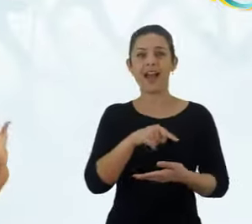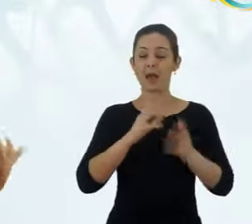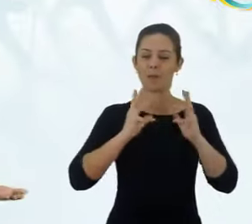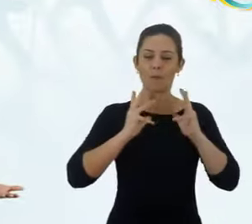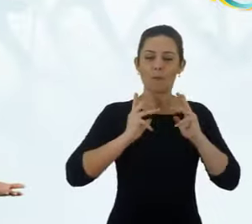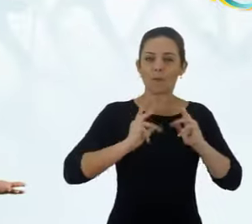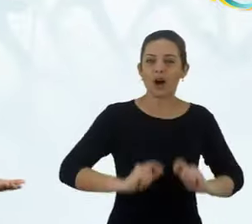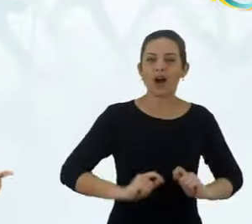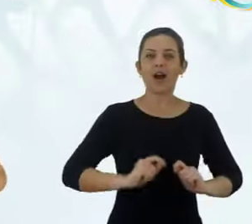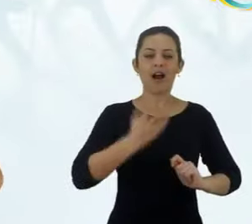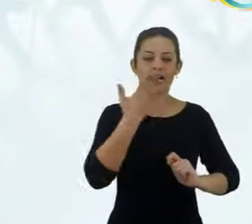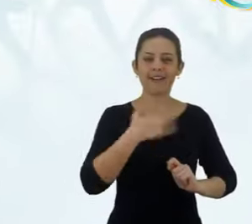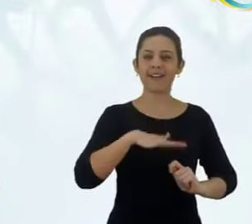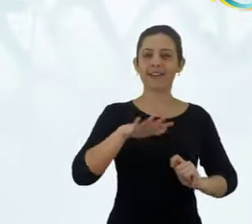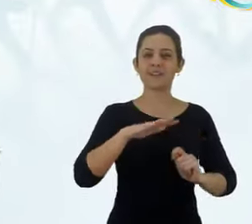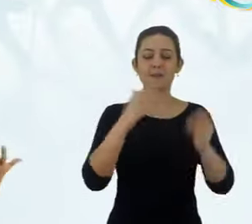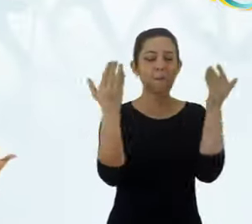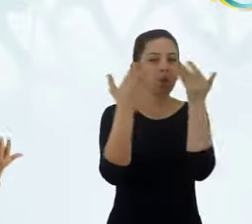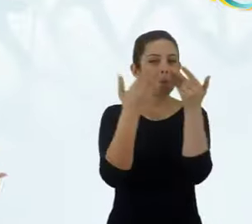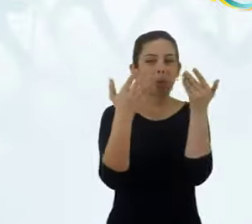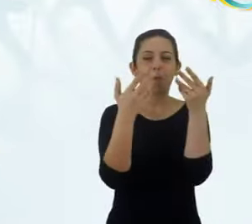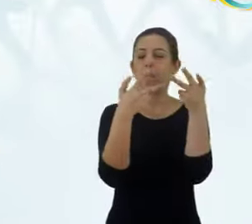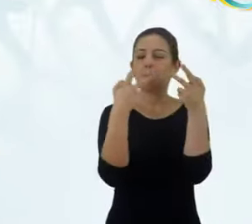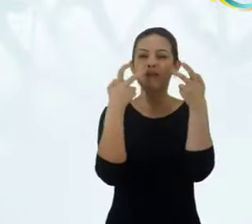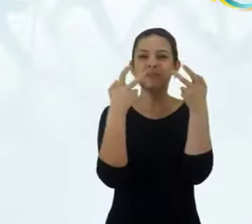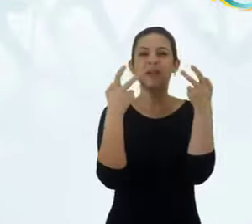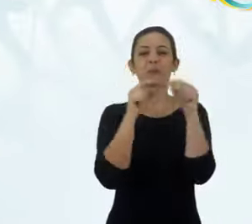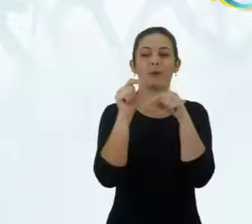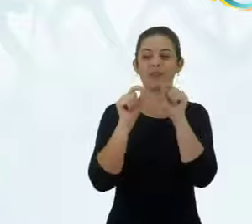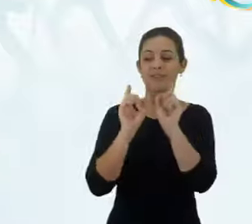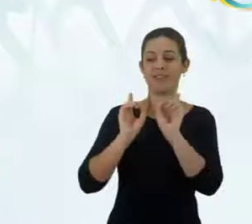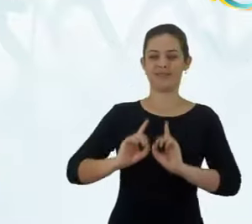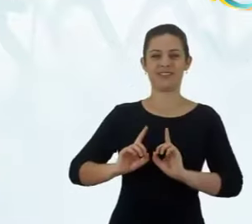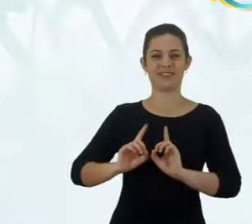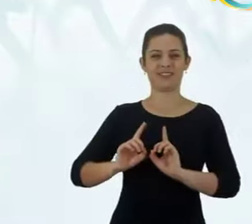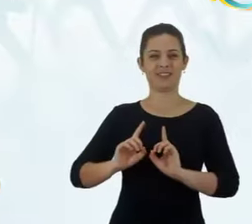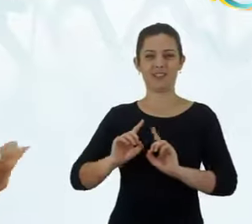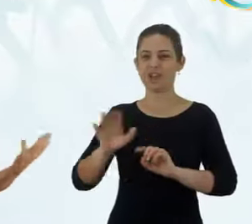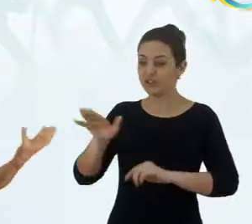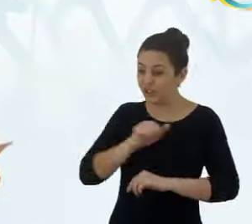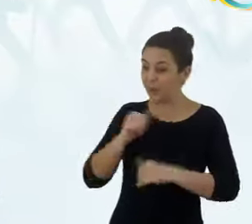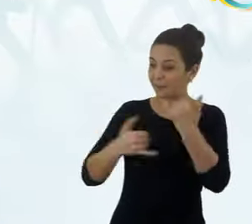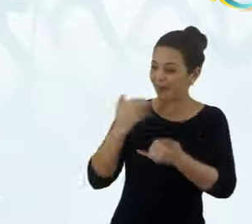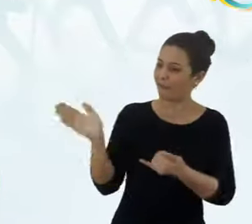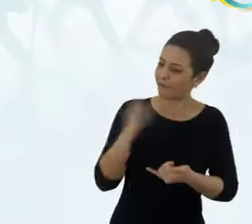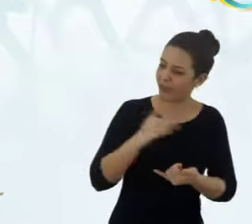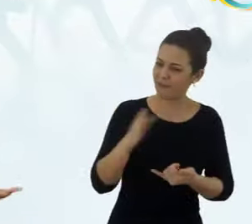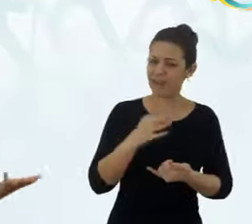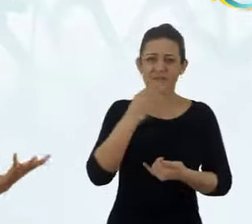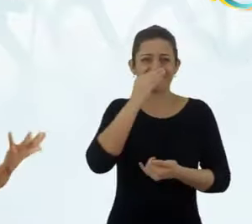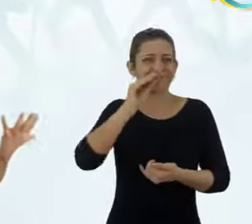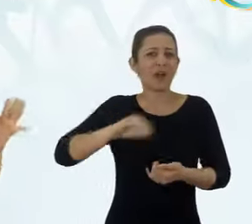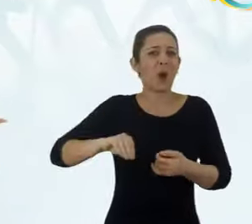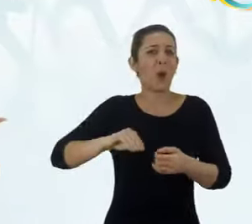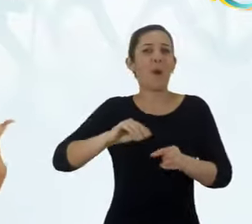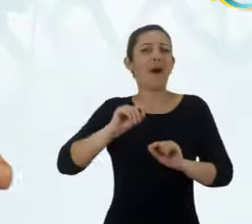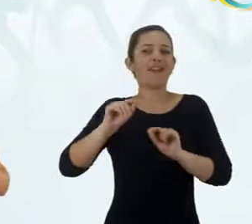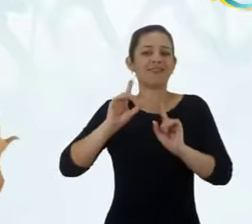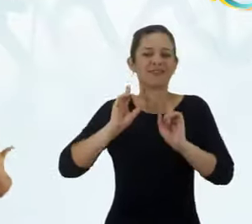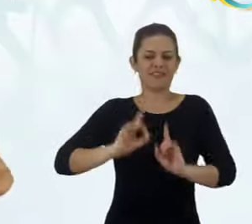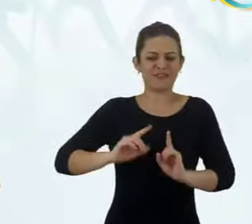sempre vêm impuras e acabam, eles não enxergam a deficiência mesmo, então eles chamam para brincar,